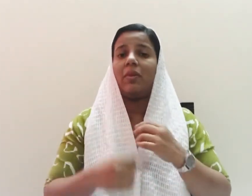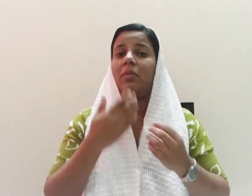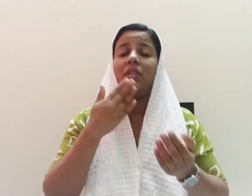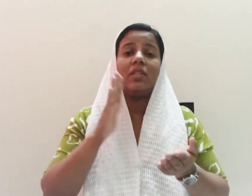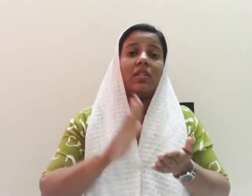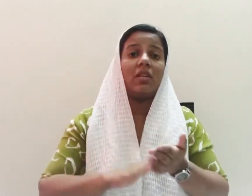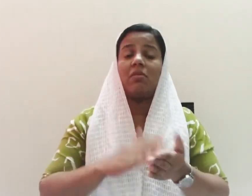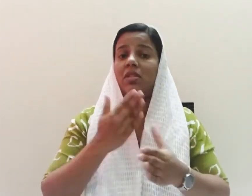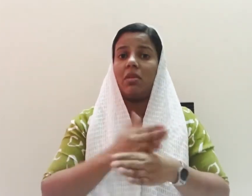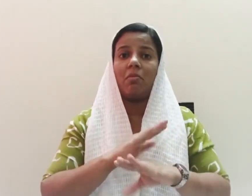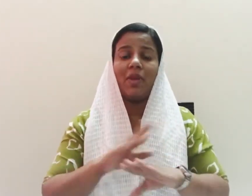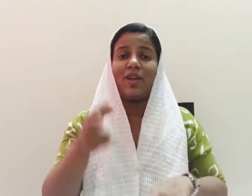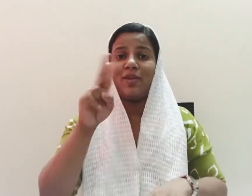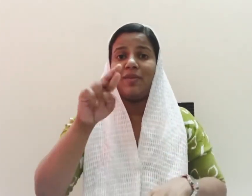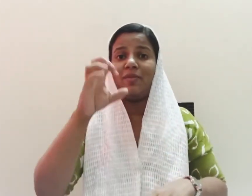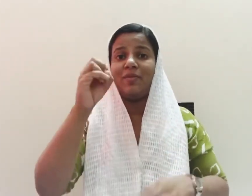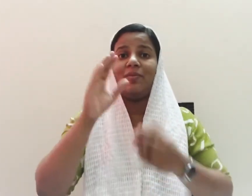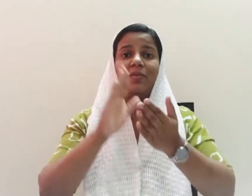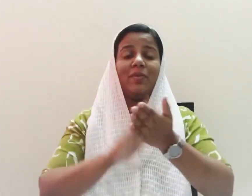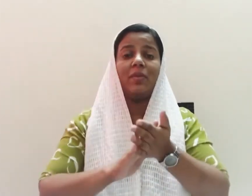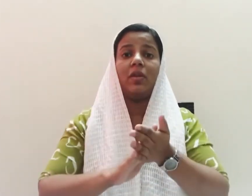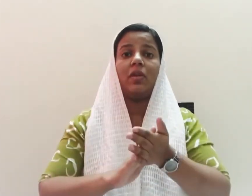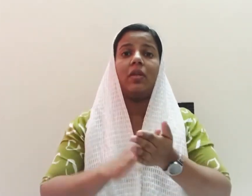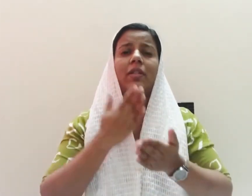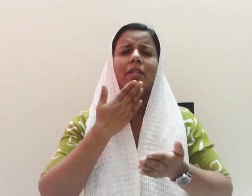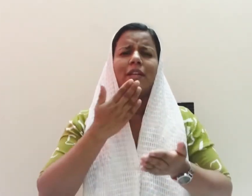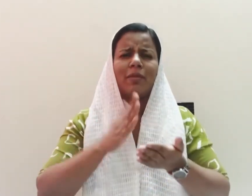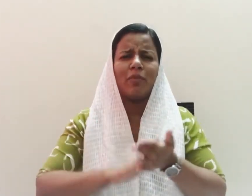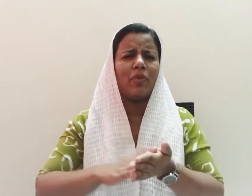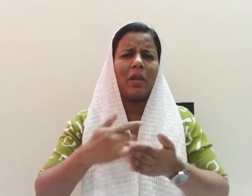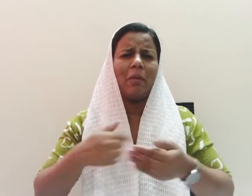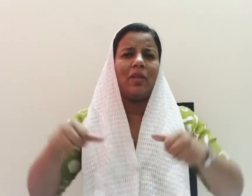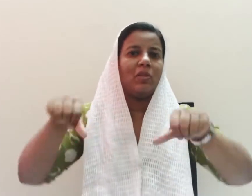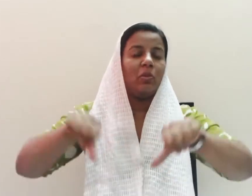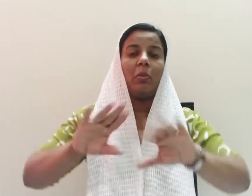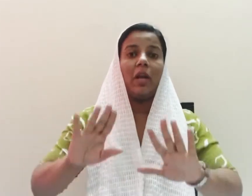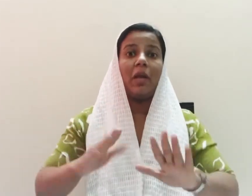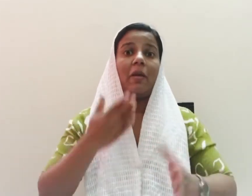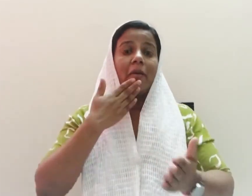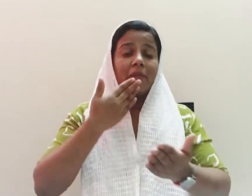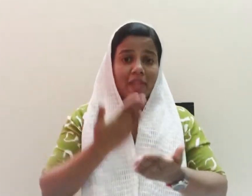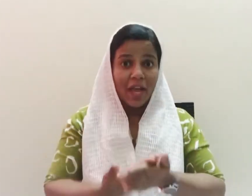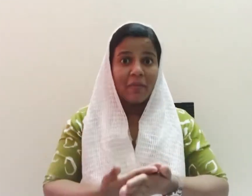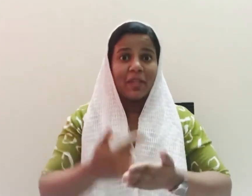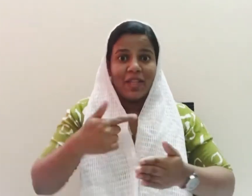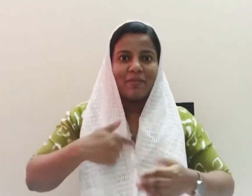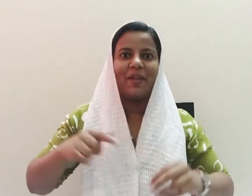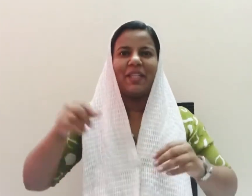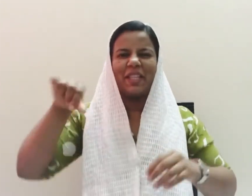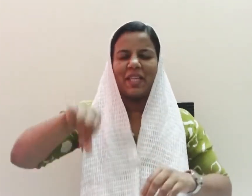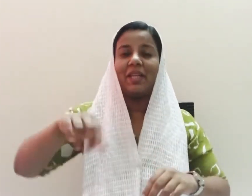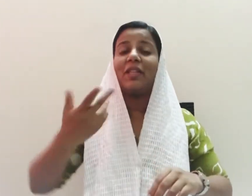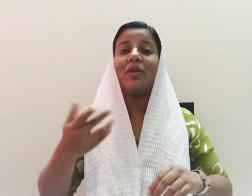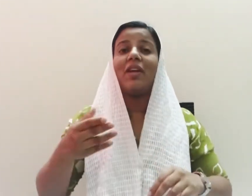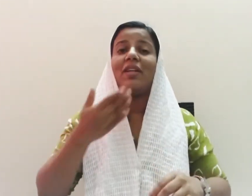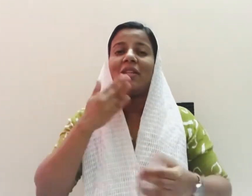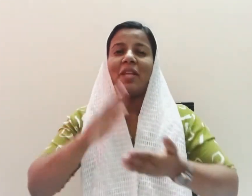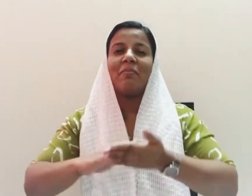അവൻ തിന്മ ചെയ്യല്ല. അതാണ് റോമാലേഖനത്തിൽ പറഞ്ഞത്, തിന്മയോട് തോൽക്കാതെ നന്മയാൽ തിന്മയെ ജയിക്കുക. നമുക്കിട്ട് അവരെത്ര